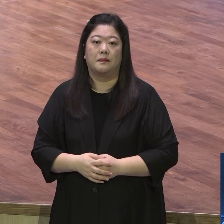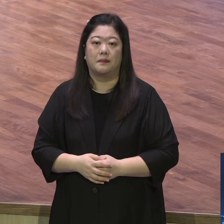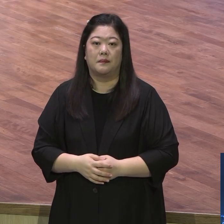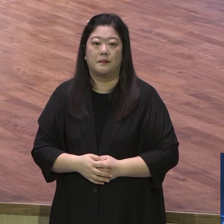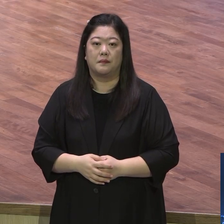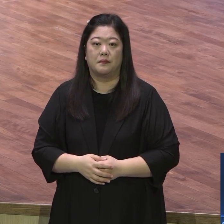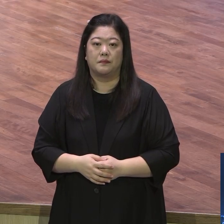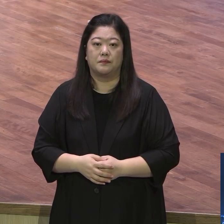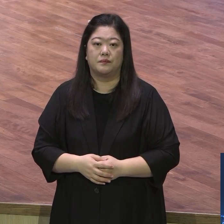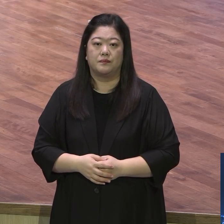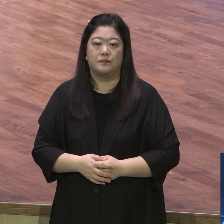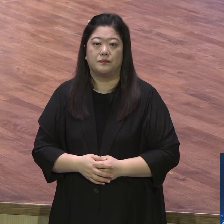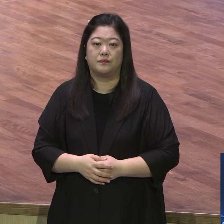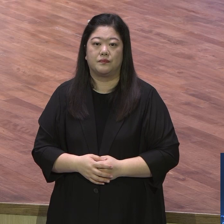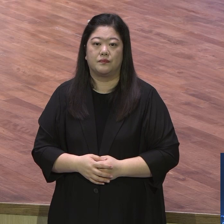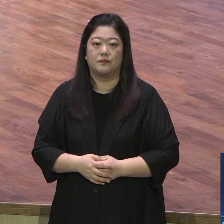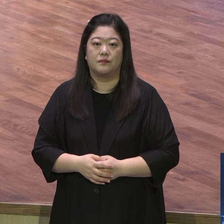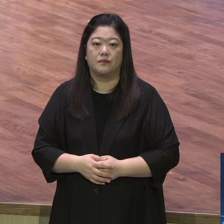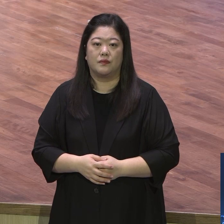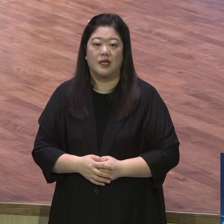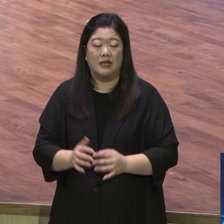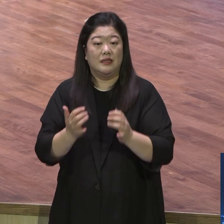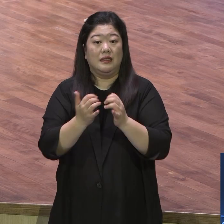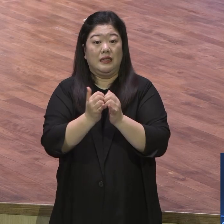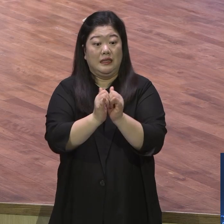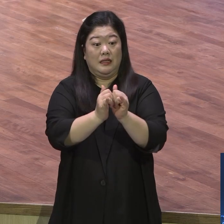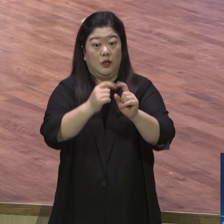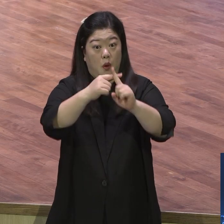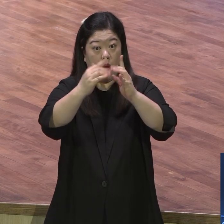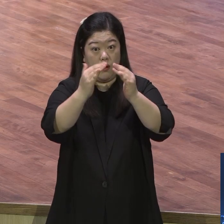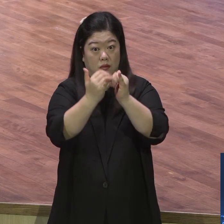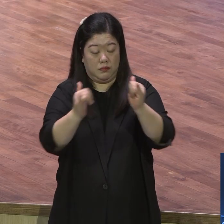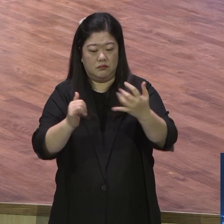사람 속에 있으면서 늘 사람 속에서 하나님을